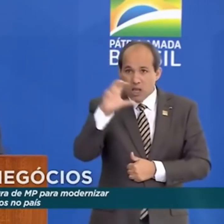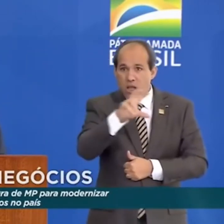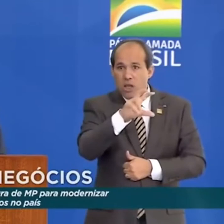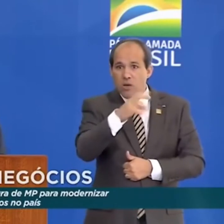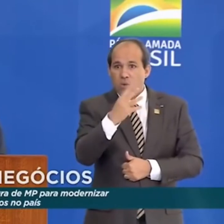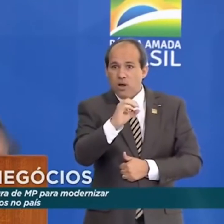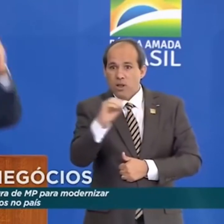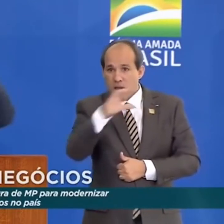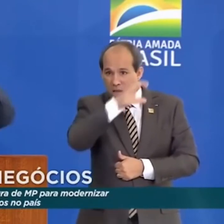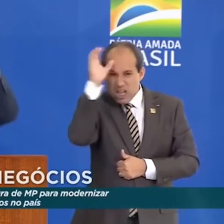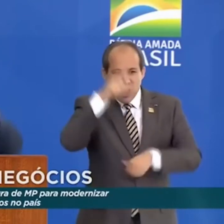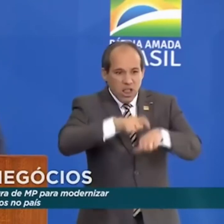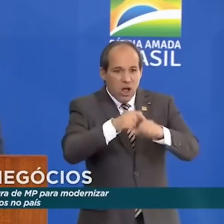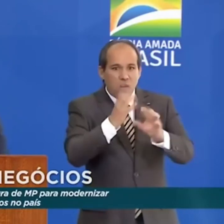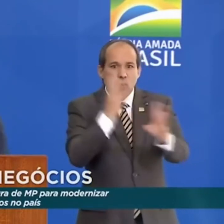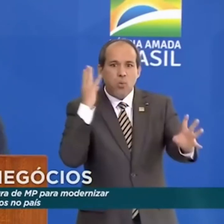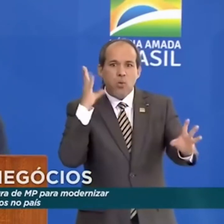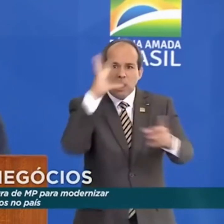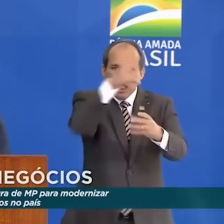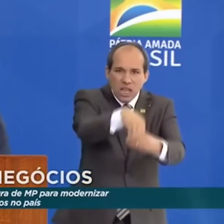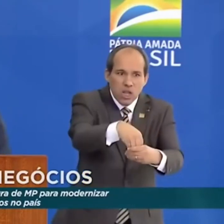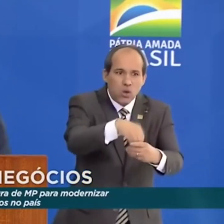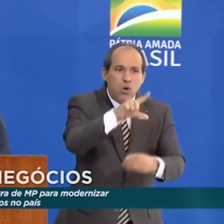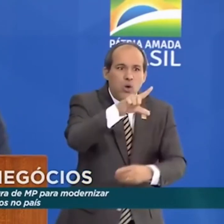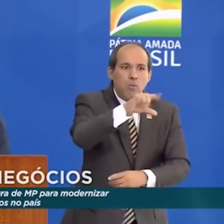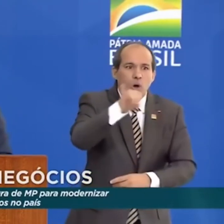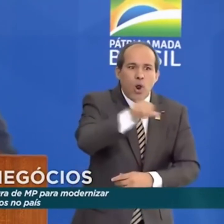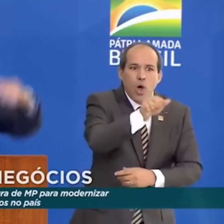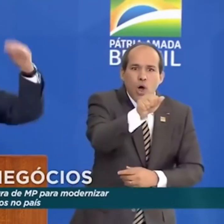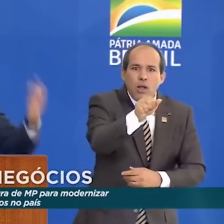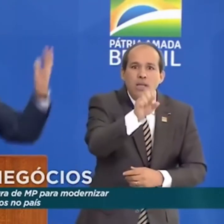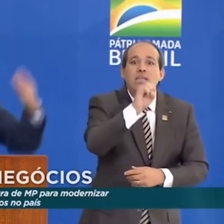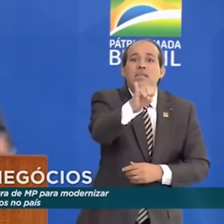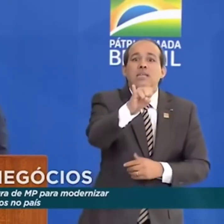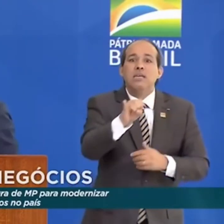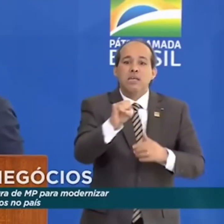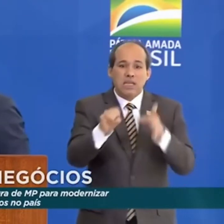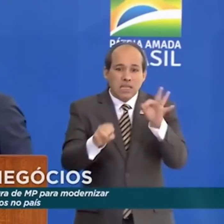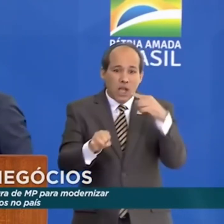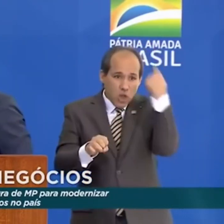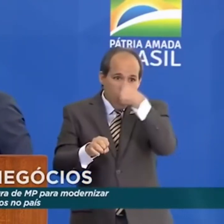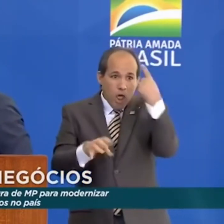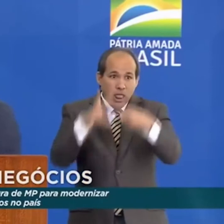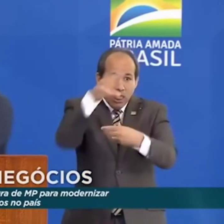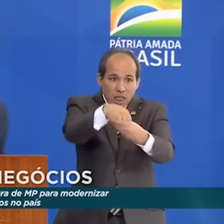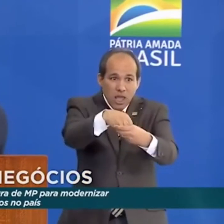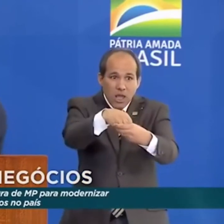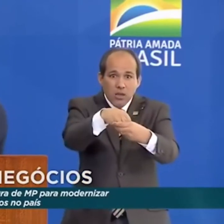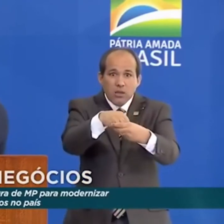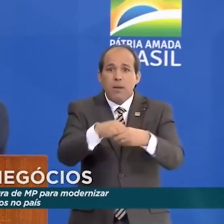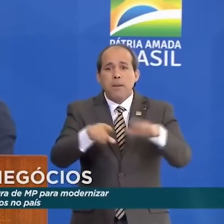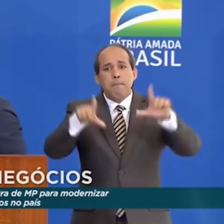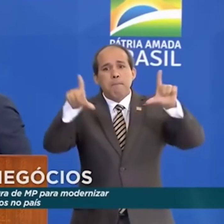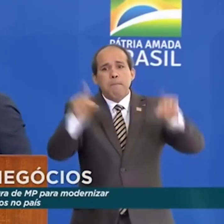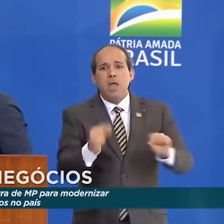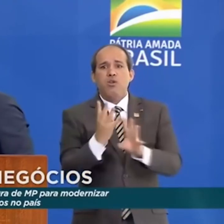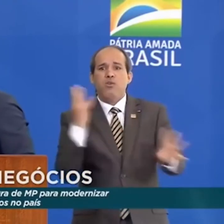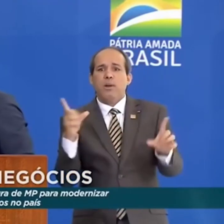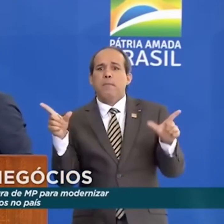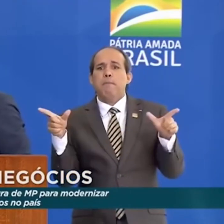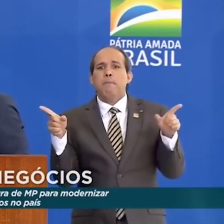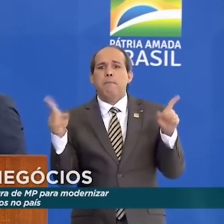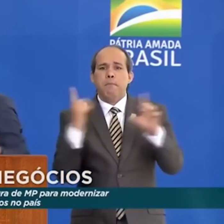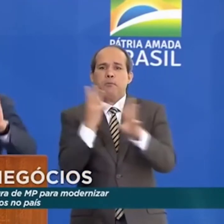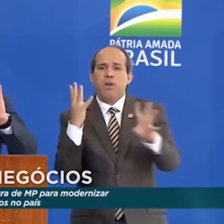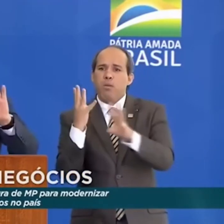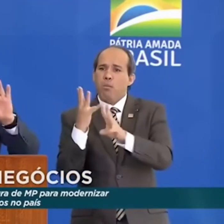horas de atendimento são 40 clientes dentro de uma loja? Quem sabe se tiver 10 horas de atendimento, não serão 20 clientes? E é muito